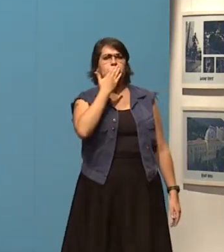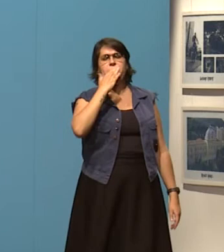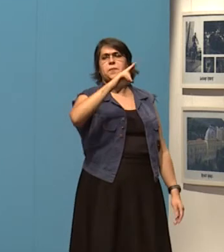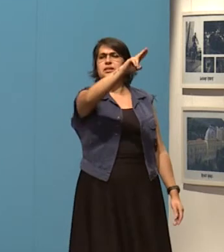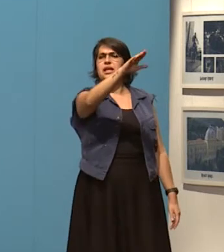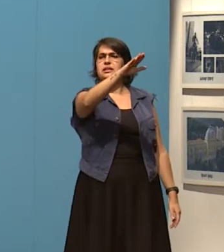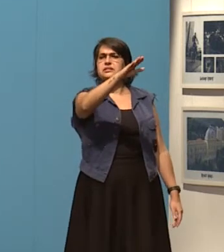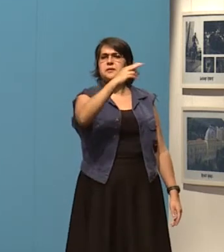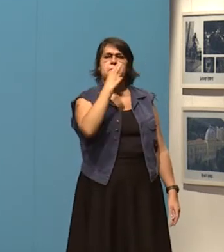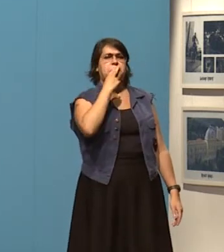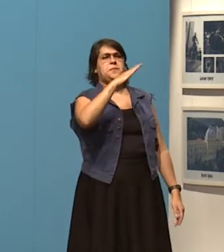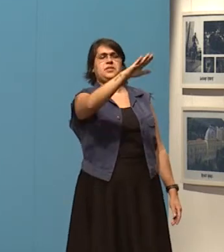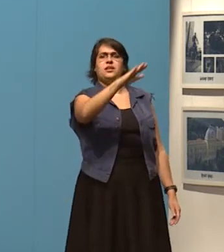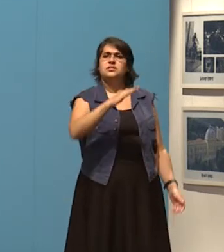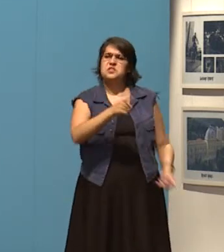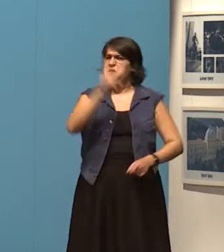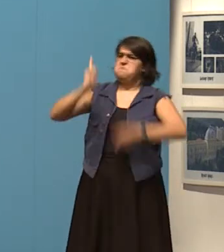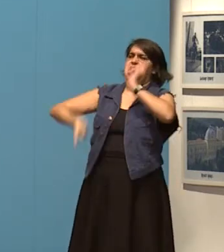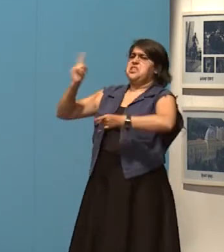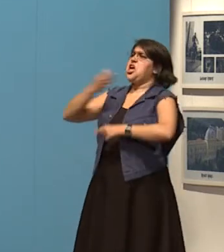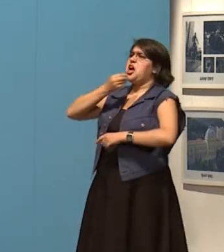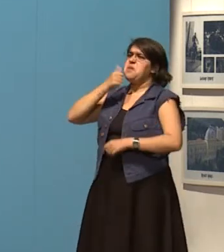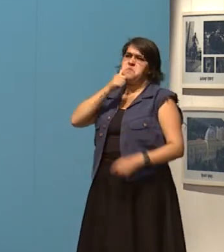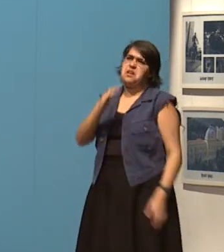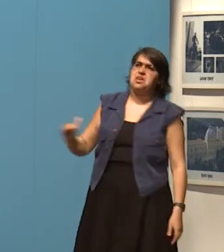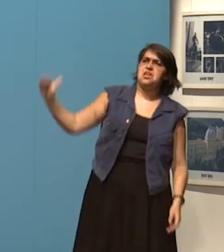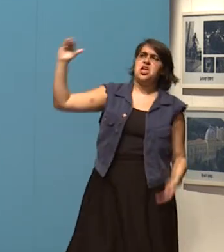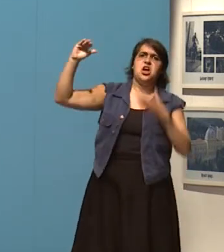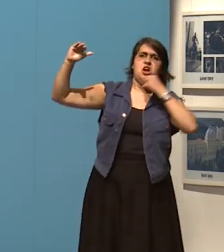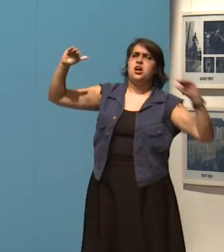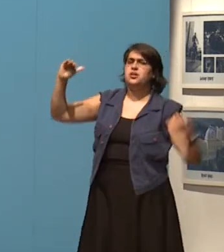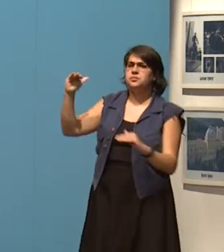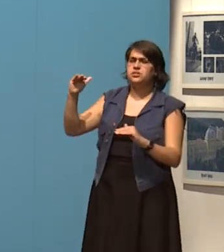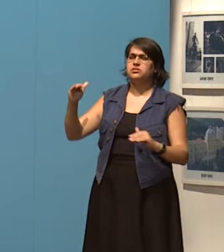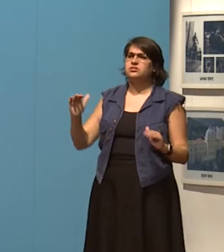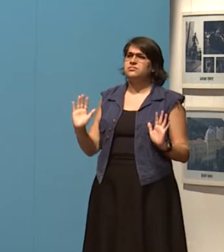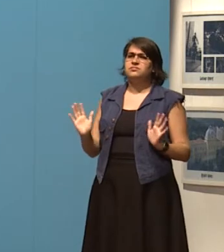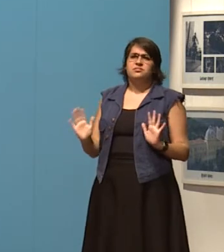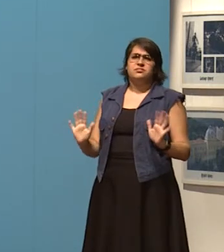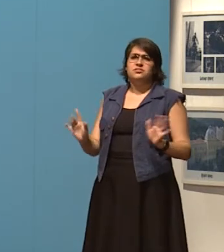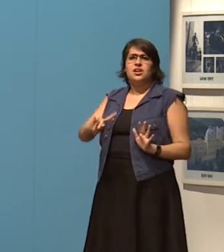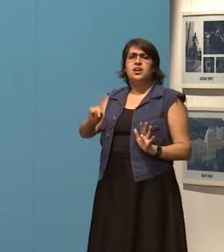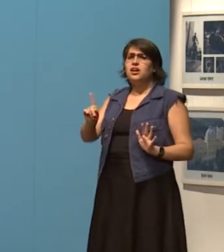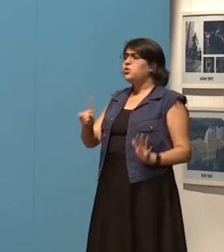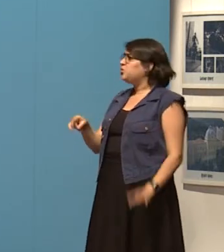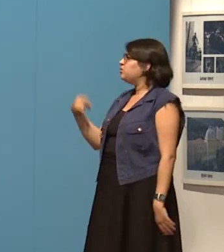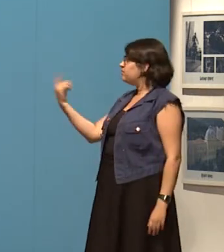Usam esse termo feminazi para comparar ao feminismo ao nazismo. Ah, que mulher quer ser superior ao homem, que o homem tem que é...